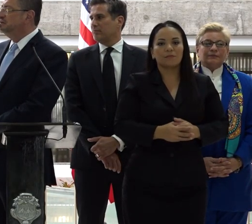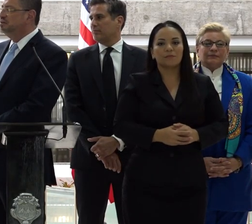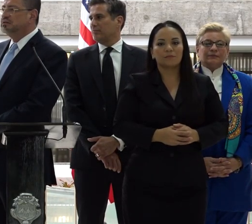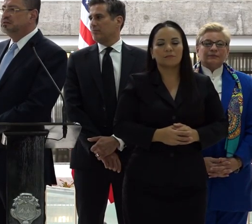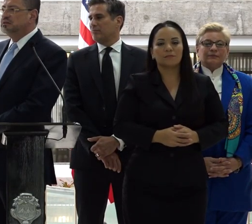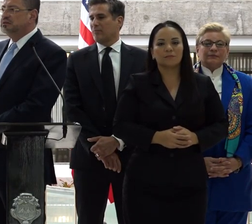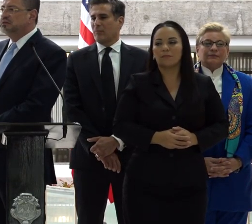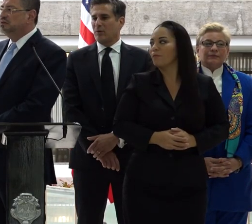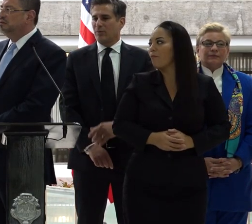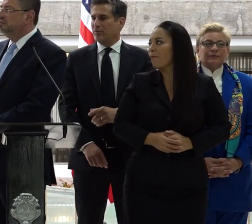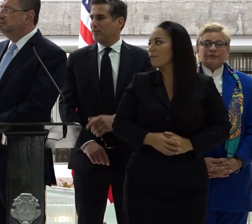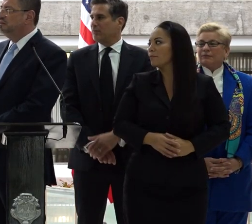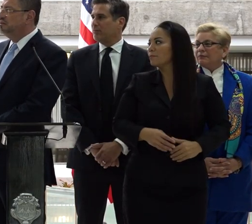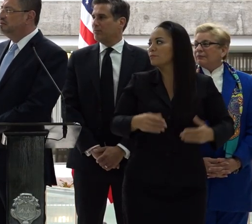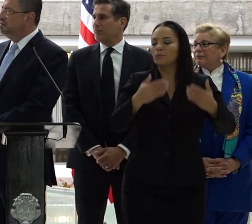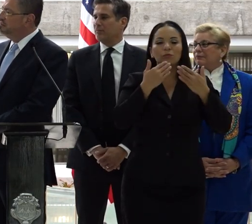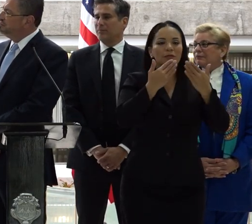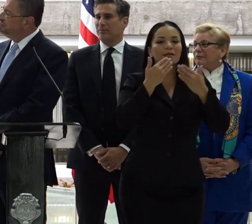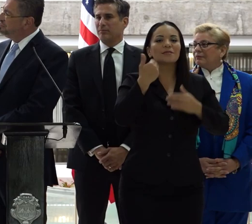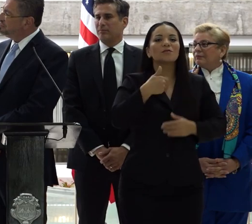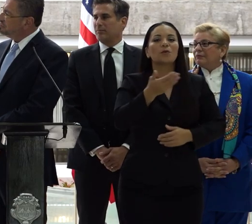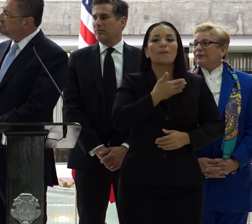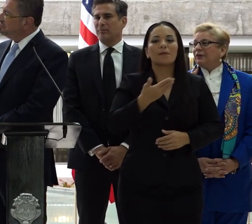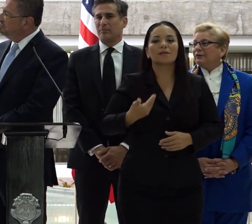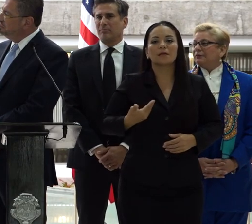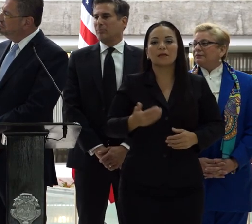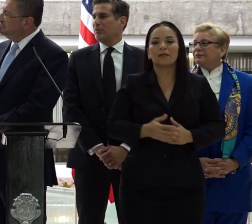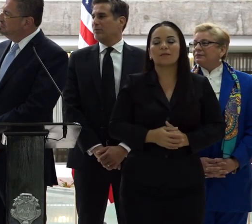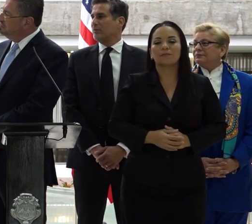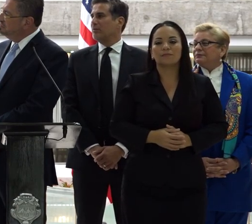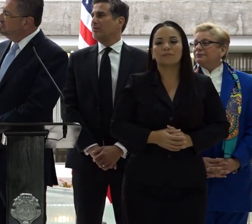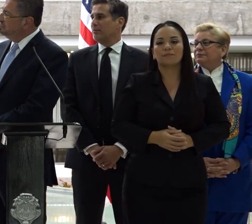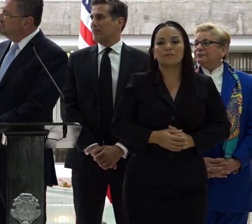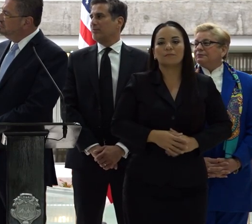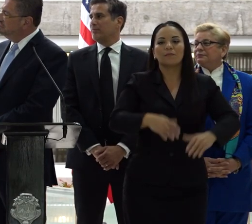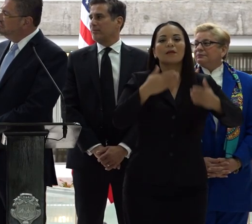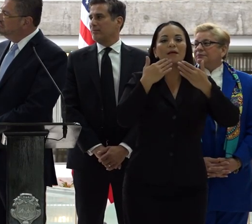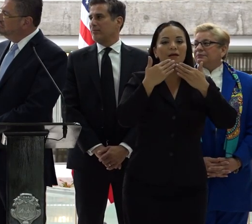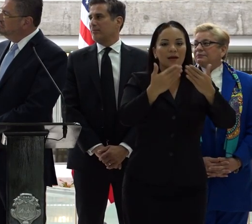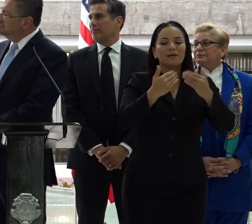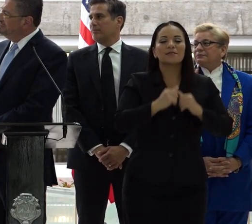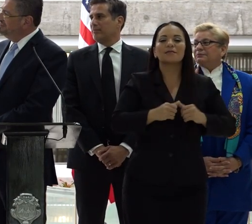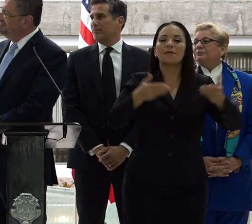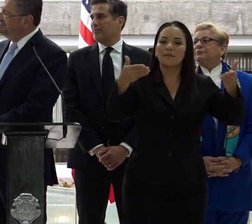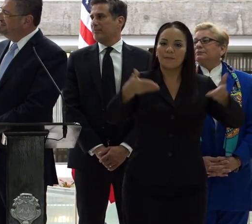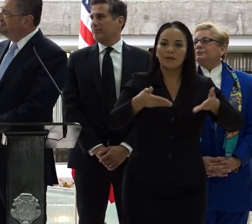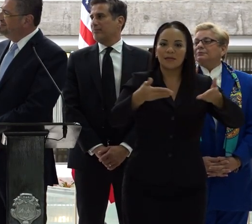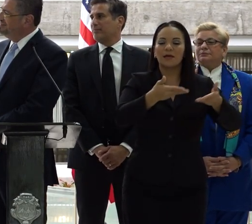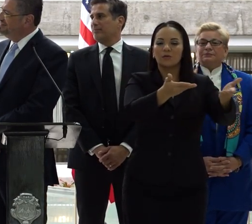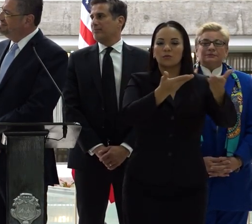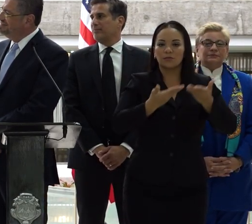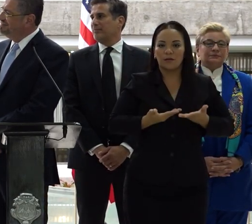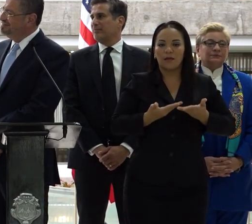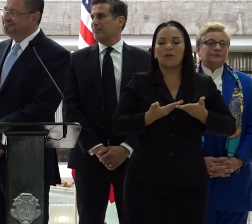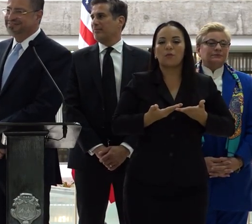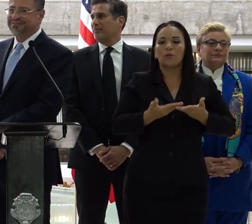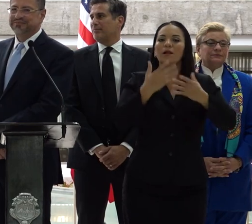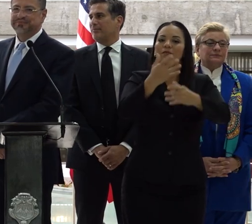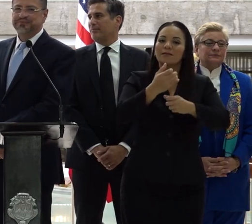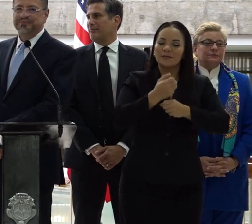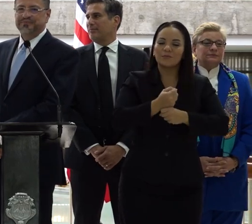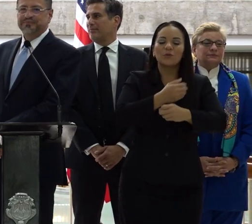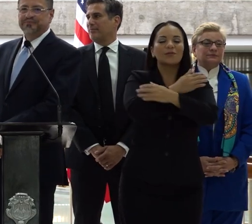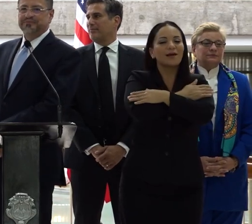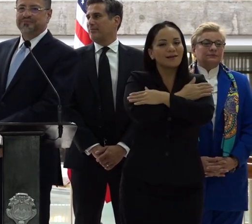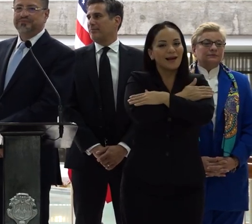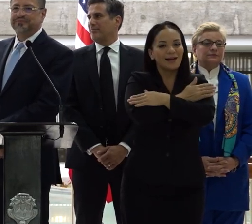¿Está prendido? Muchas gracias, señor presidente. Quiero agradecerle la bienvenida que nos ha dado, la recepción tan